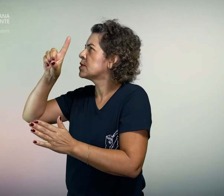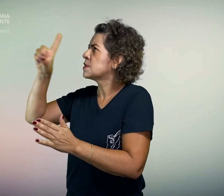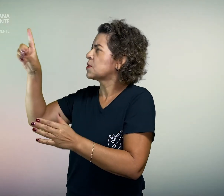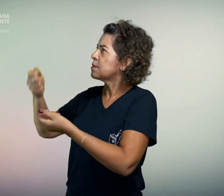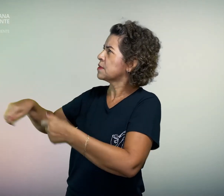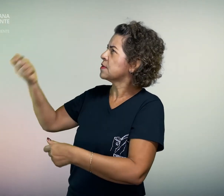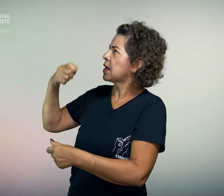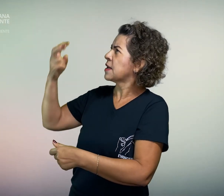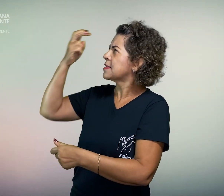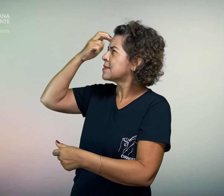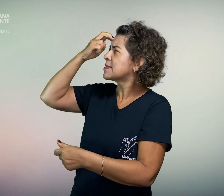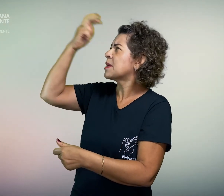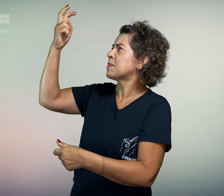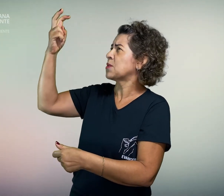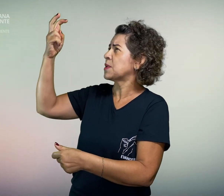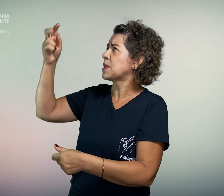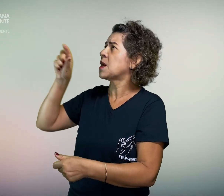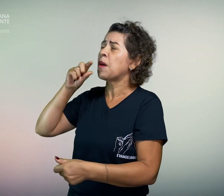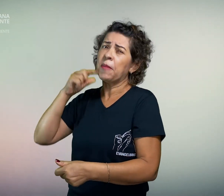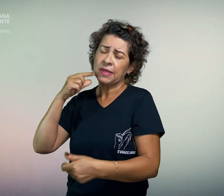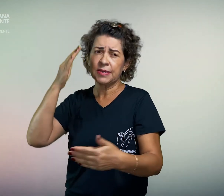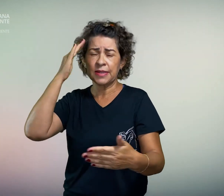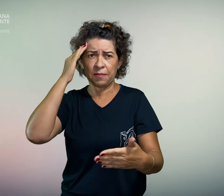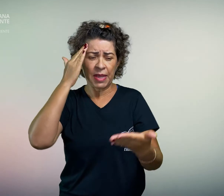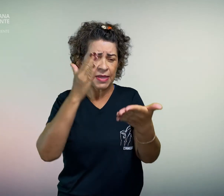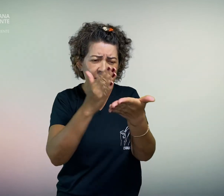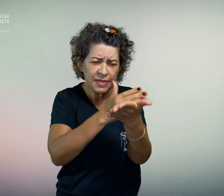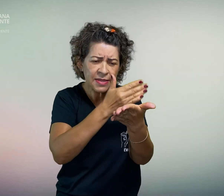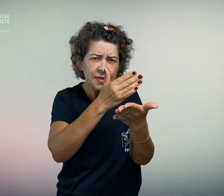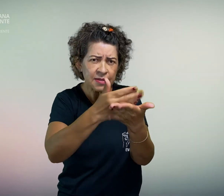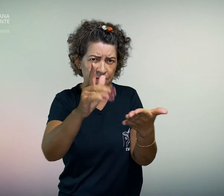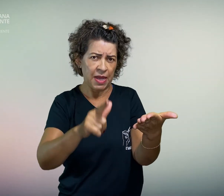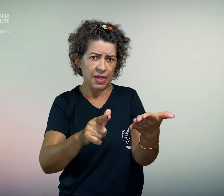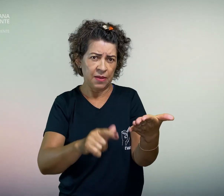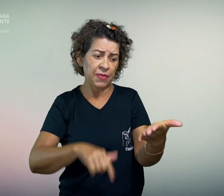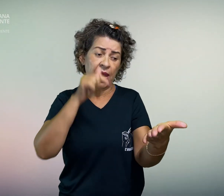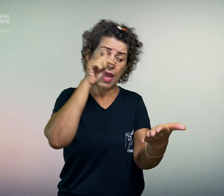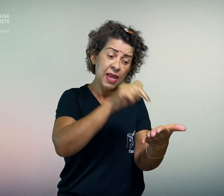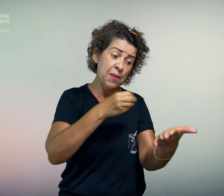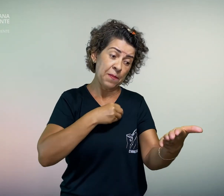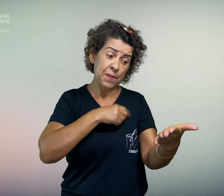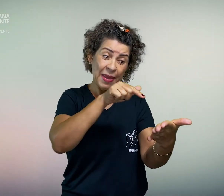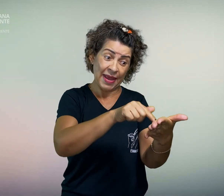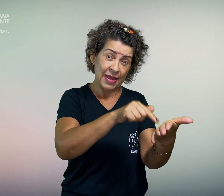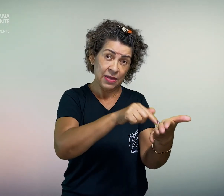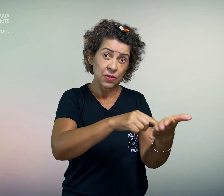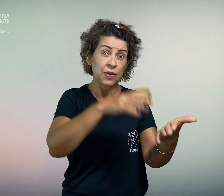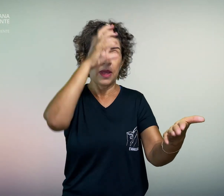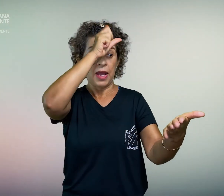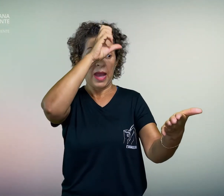Ore pedindo a Deus por sabedoria para discernir quais pecados você aprendeu